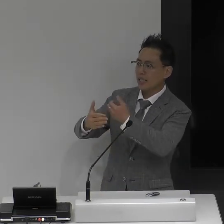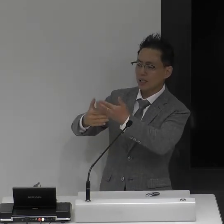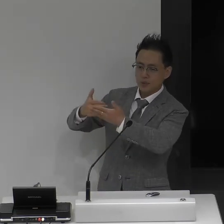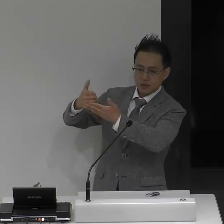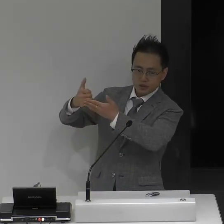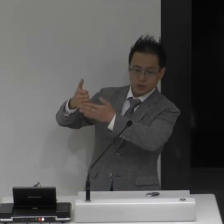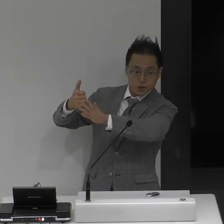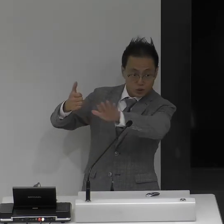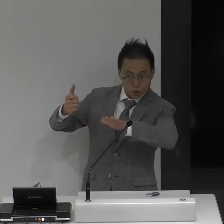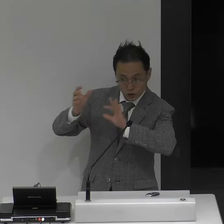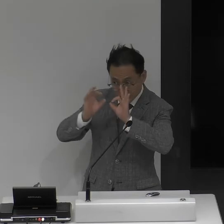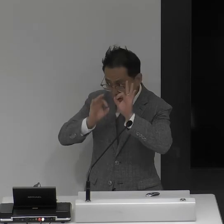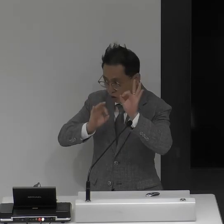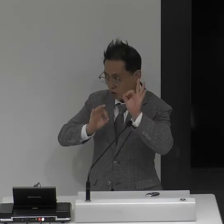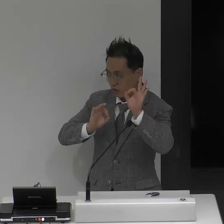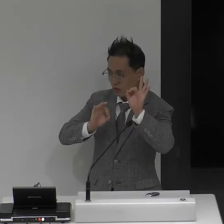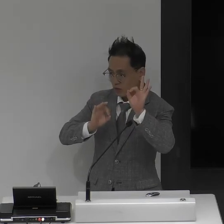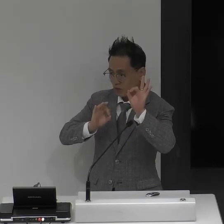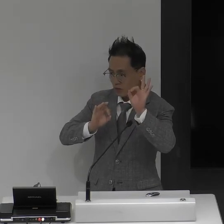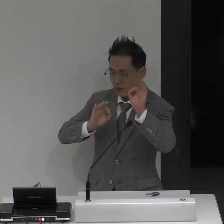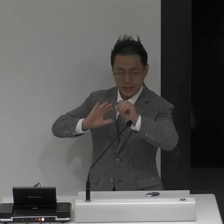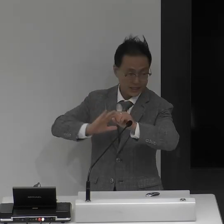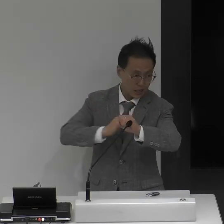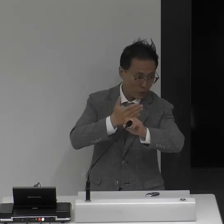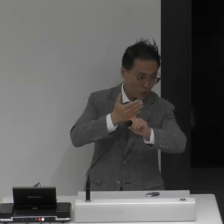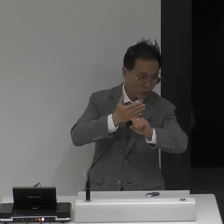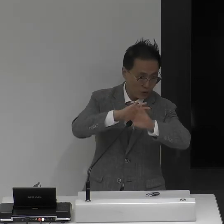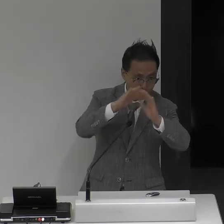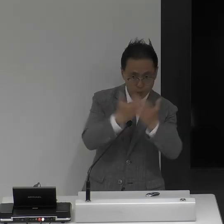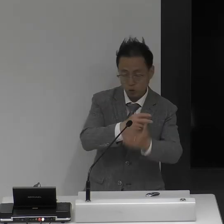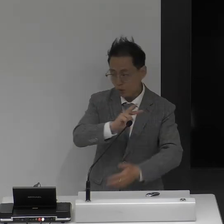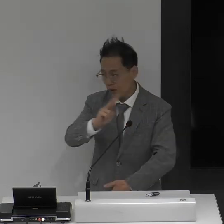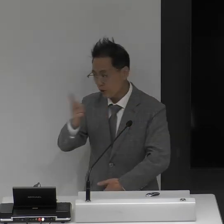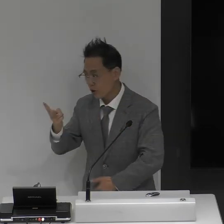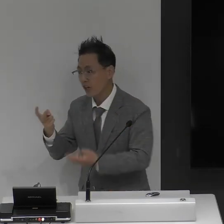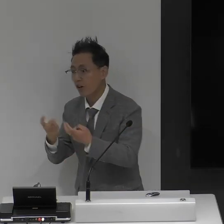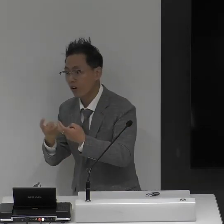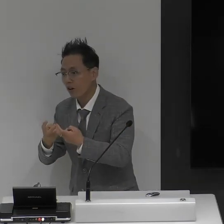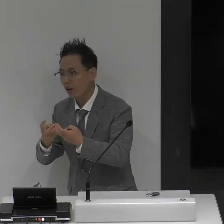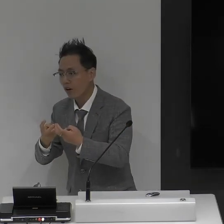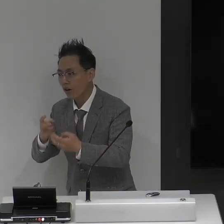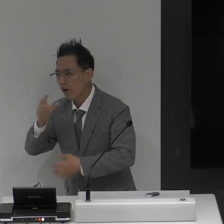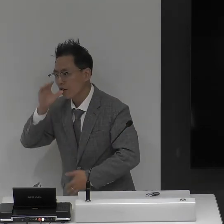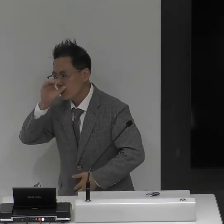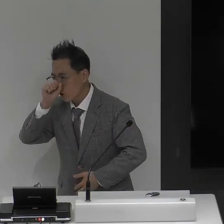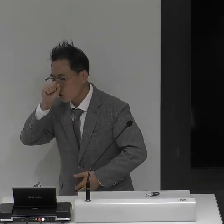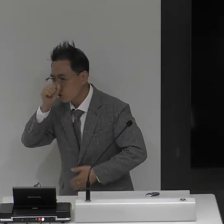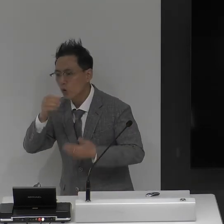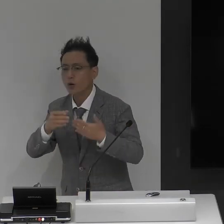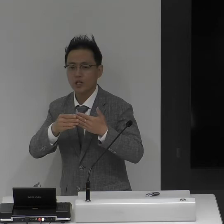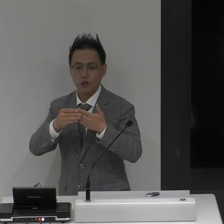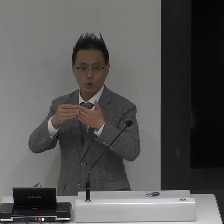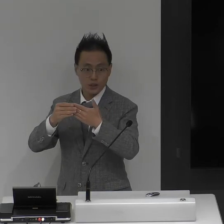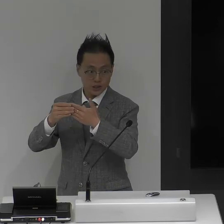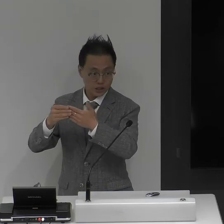하나님은 우리 실수, 잘못 모두 변해서 어떻게 해요? 선으로 인도하신다 그랬죠.